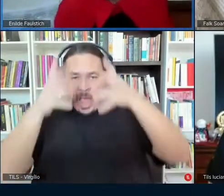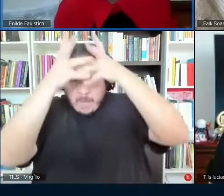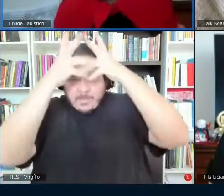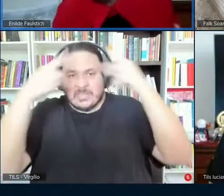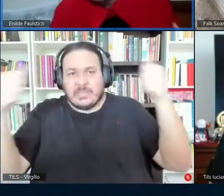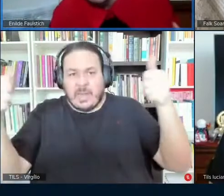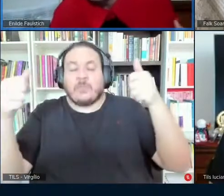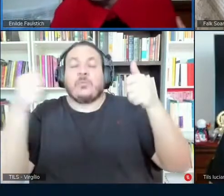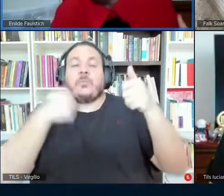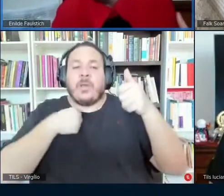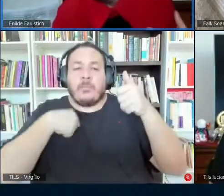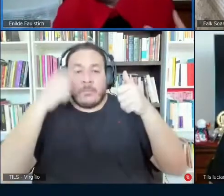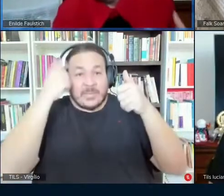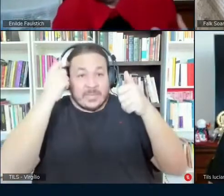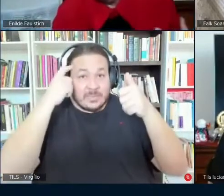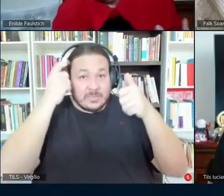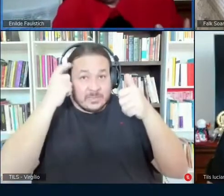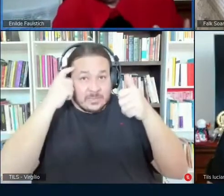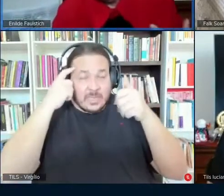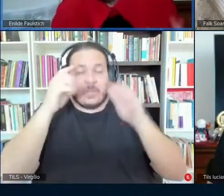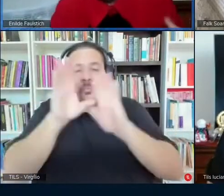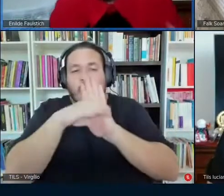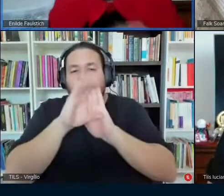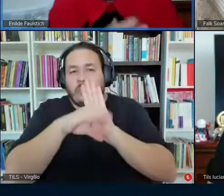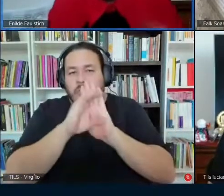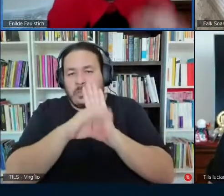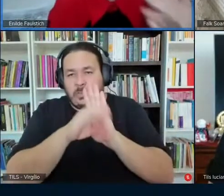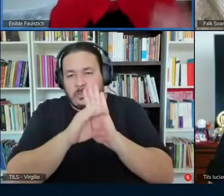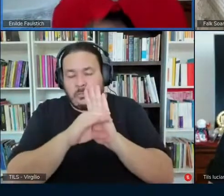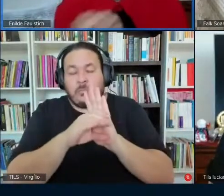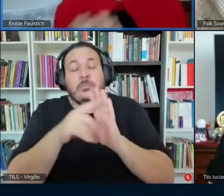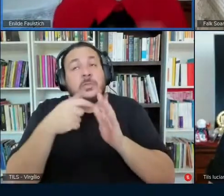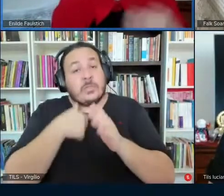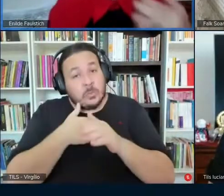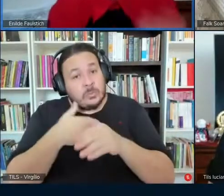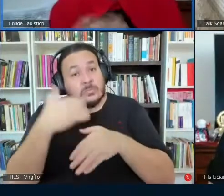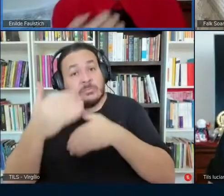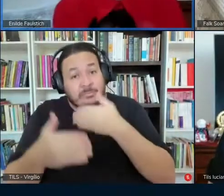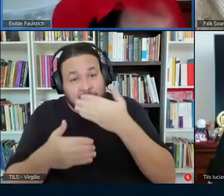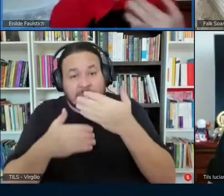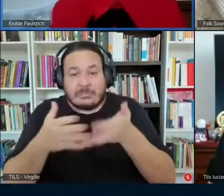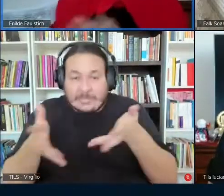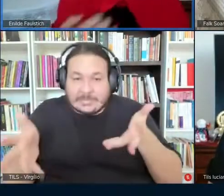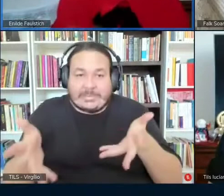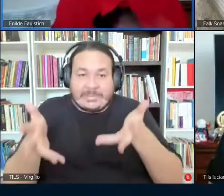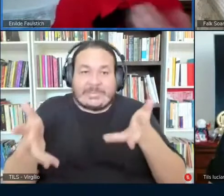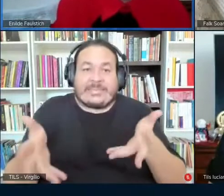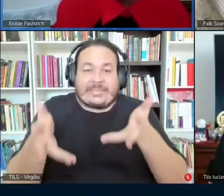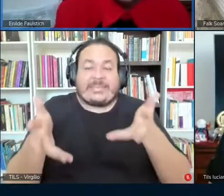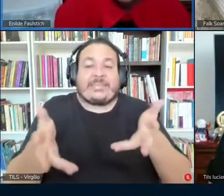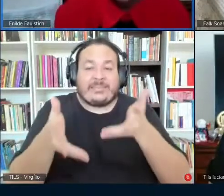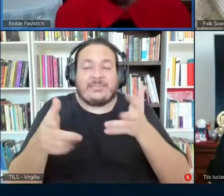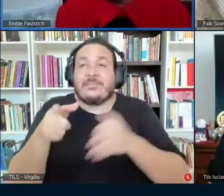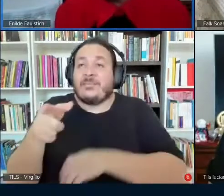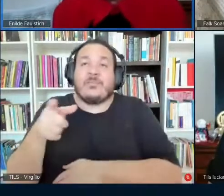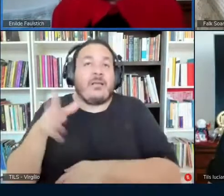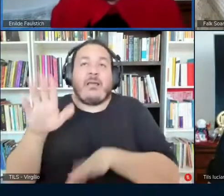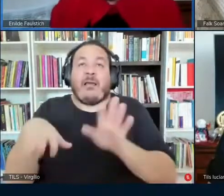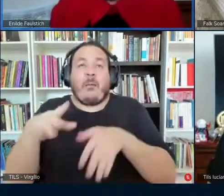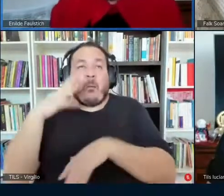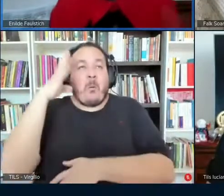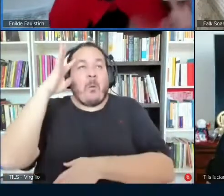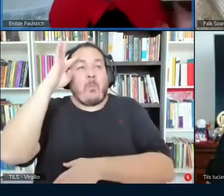gente poder chegar ao conceito. E eu vou levando vocês nessas epistemes sem vocês perceberem muitas